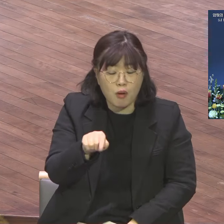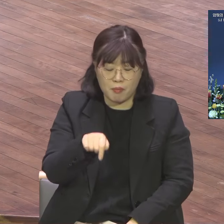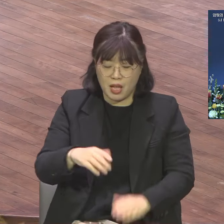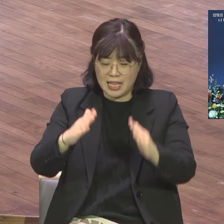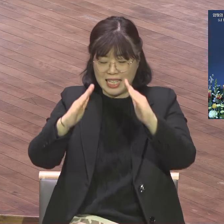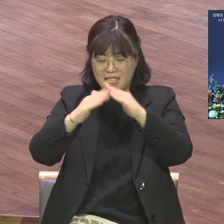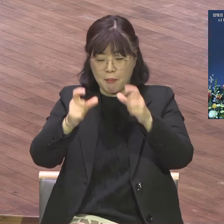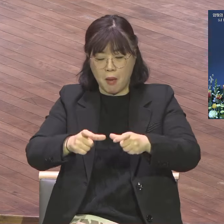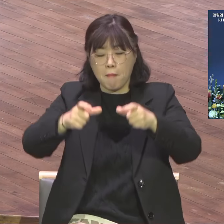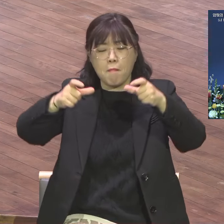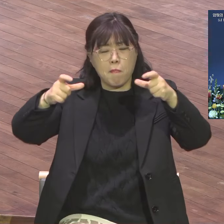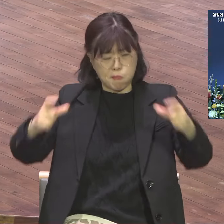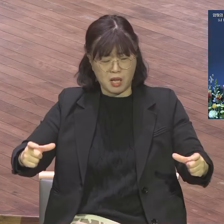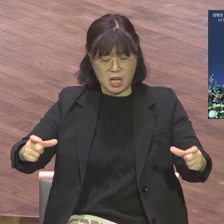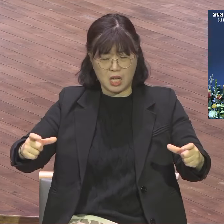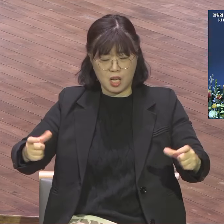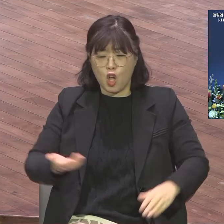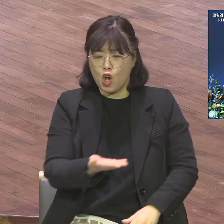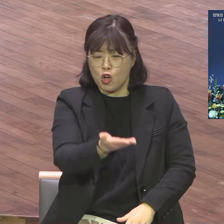말뚝을 견고하여라.